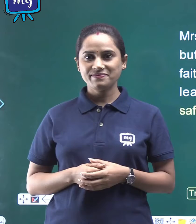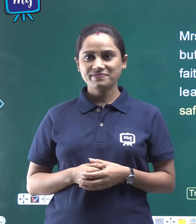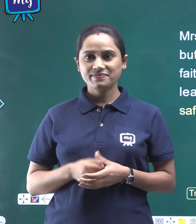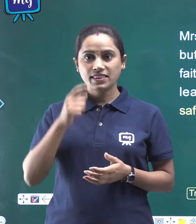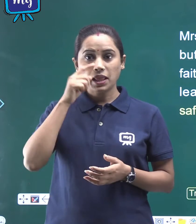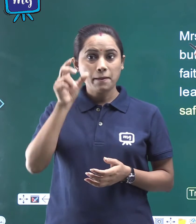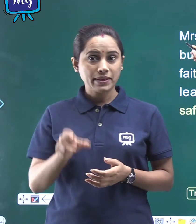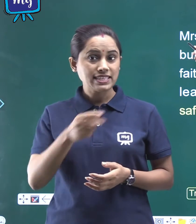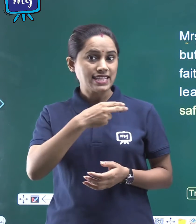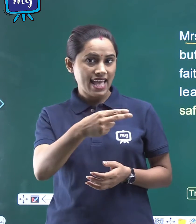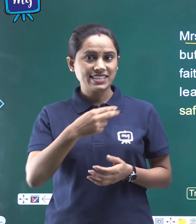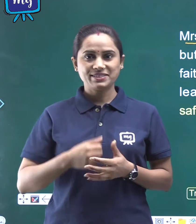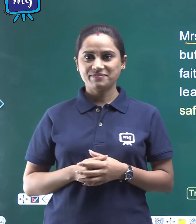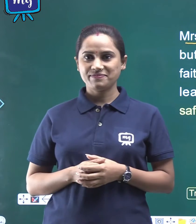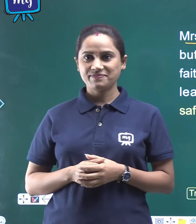मिसेस एस